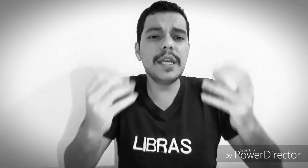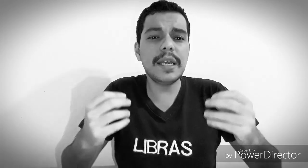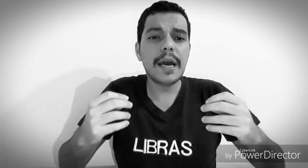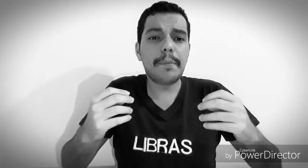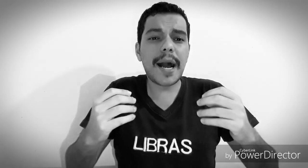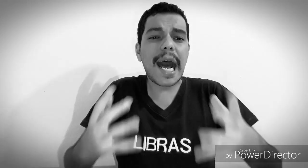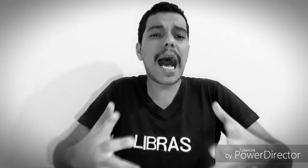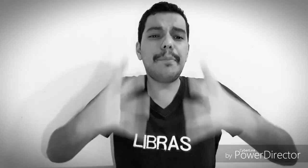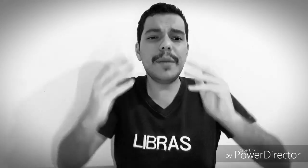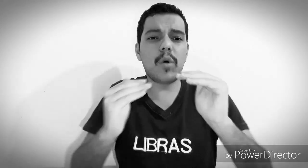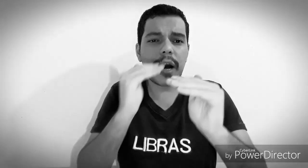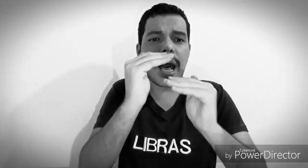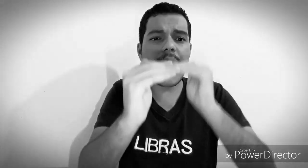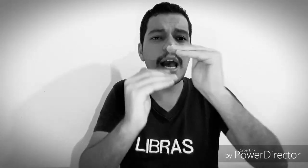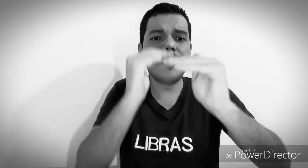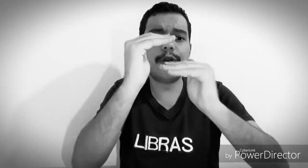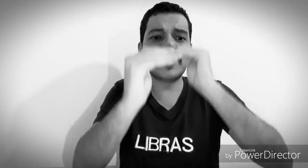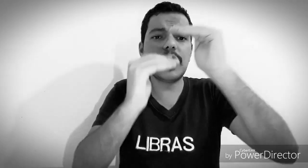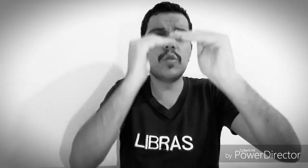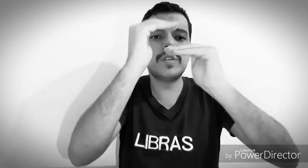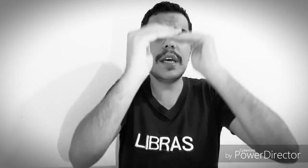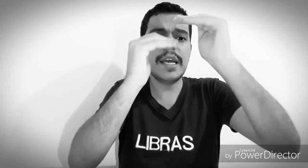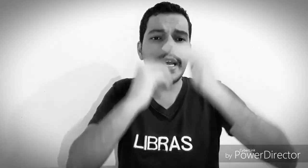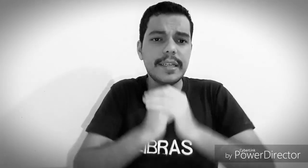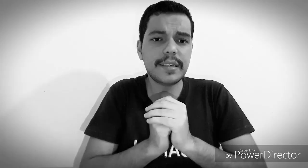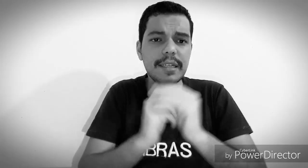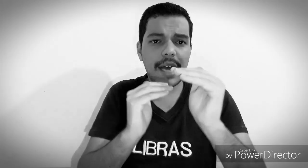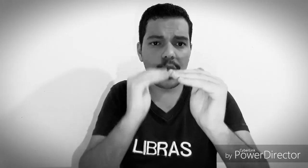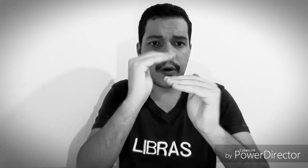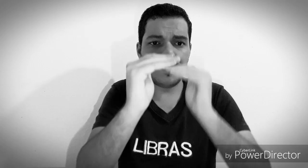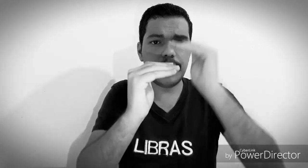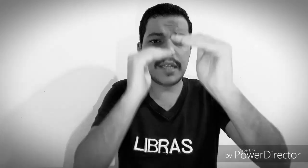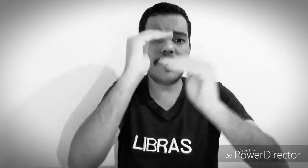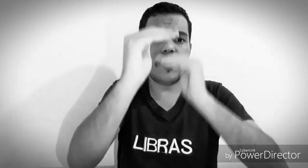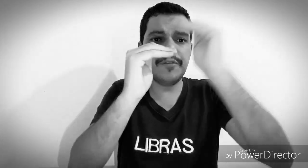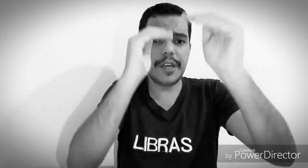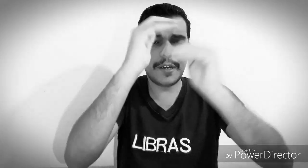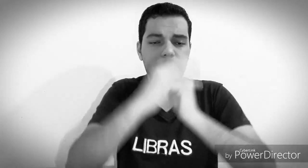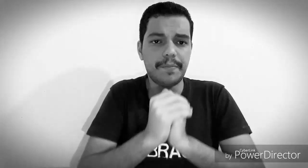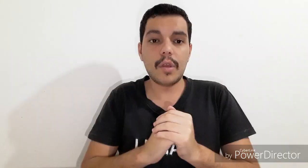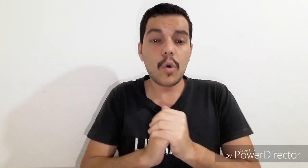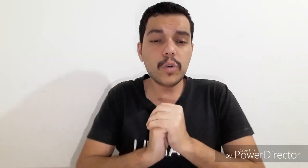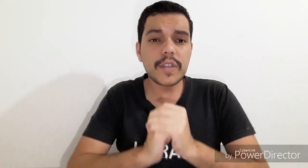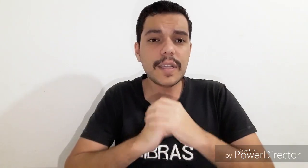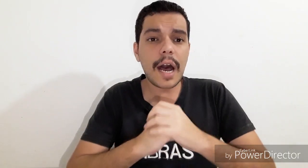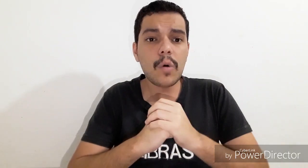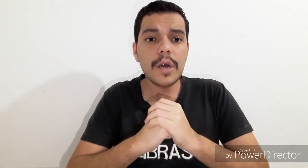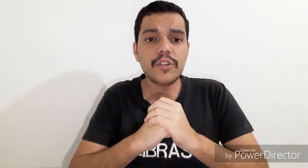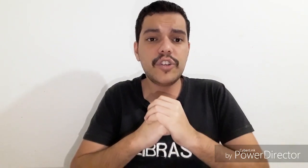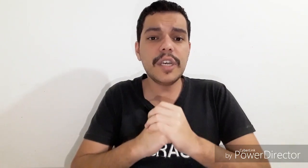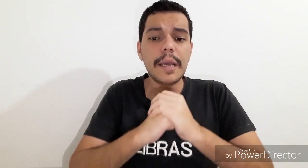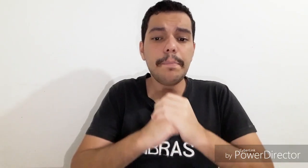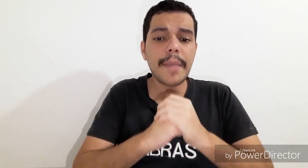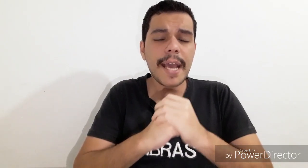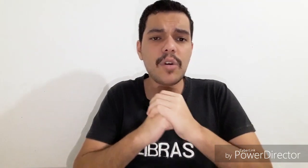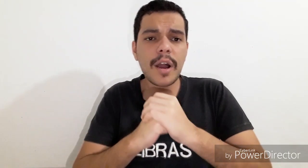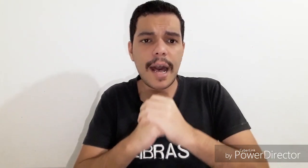subir, para aprimorar, você usa esse sinal, desenvolver. O sinal de